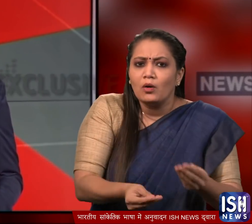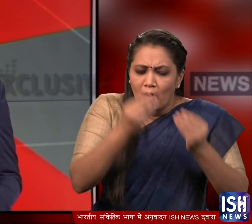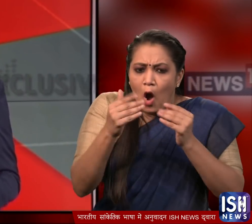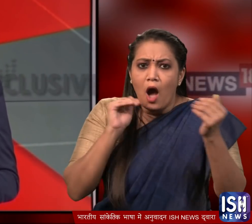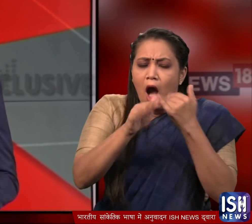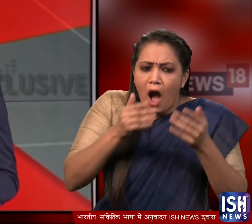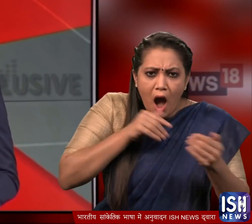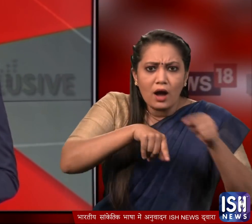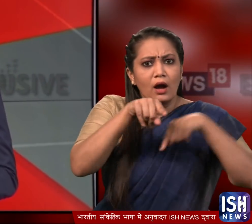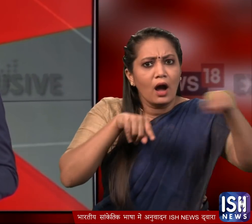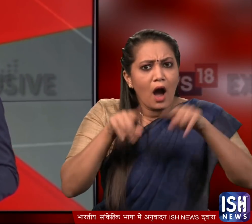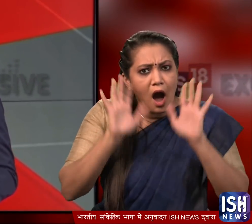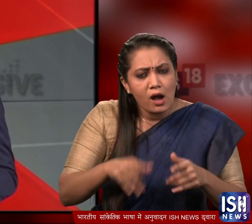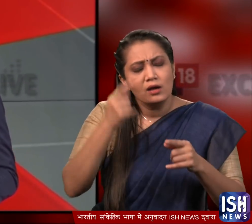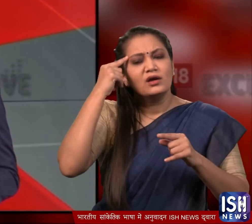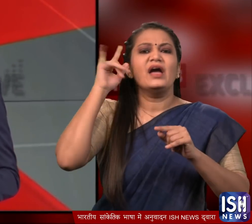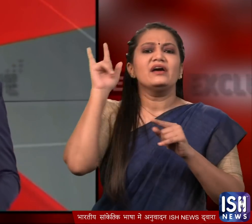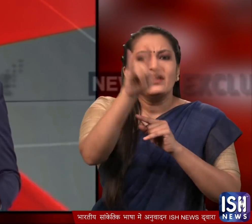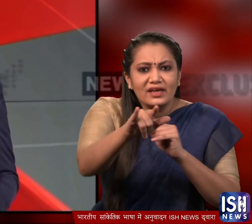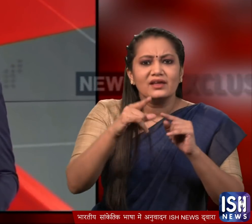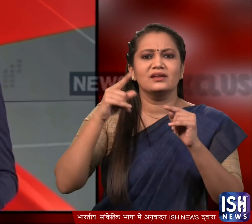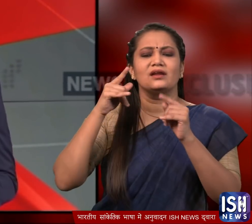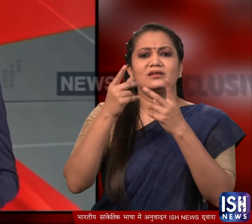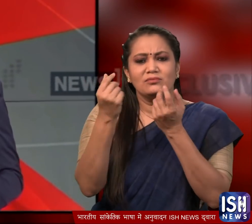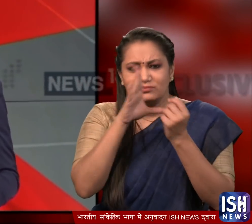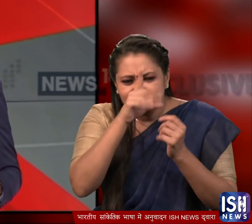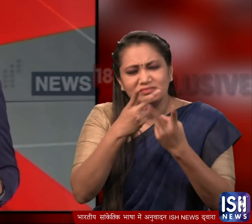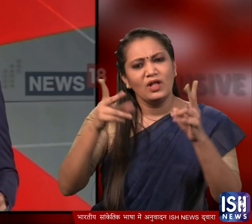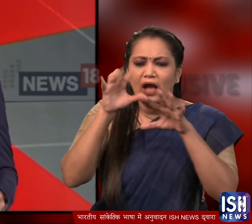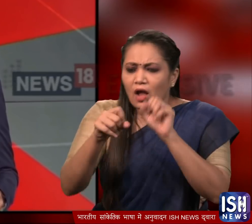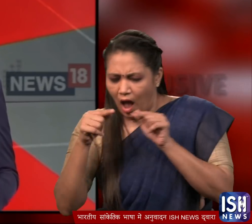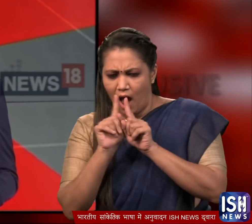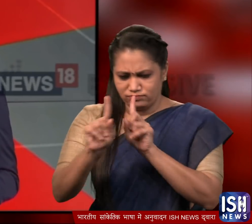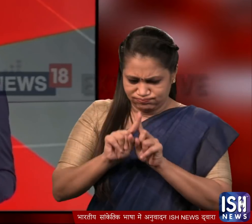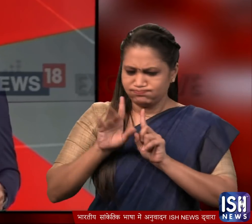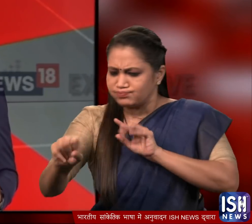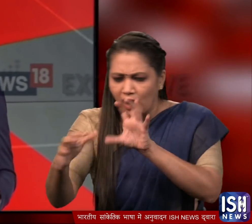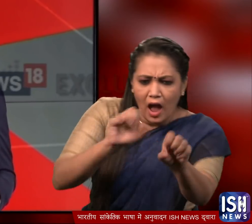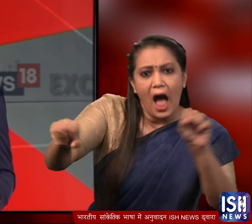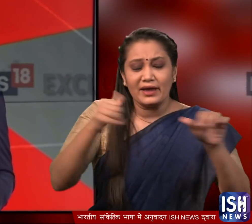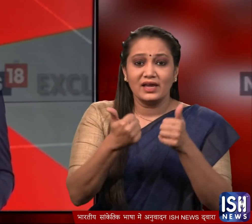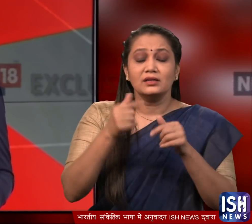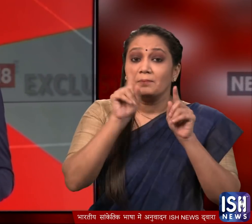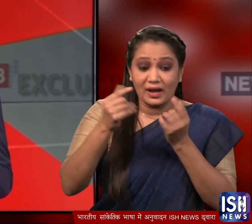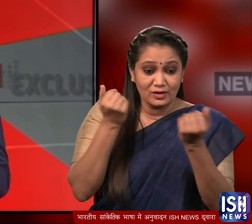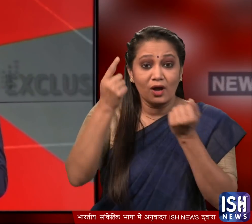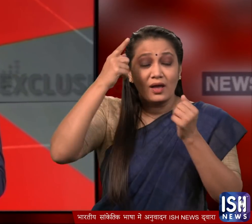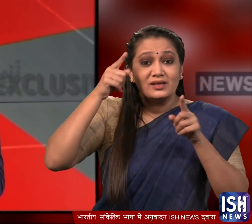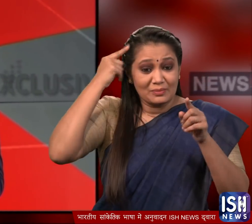जाने वालों का नाम सबसे ऊपर है। रेल और हवाई जहाज में तो ये पता लग सकता है कि कौन किसके संपर्क में आया, लेकिन सड़क से आने जाने वालों की